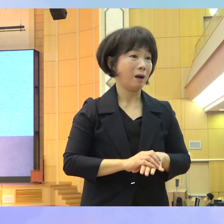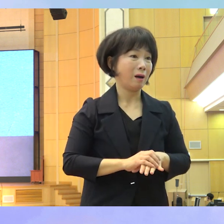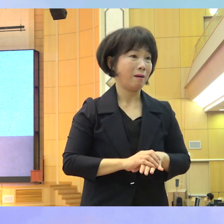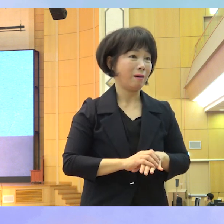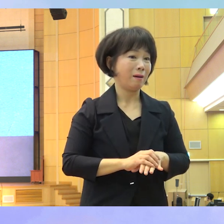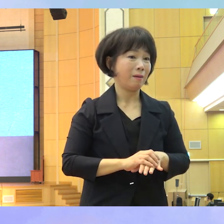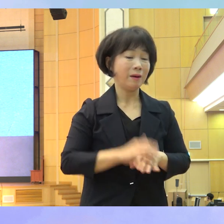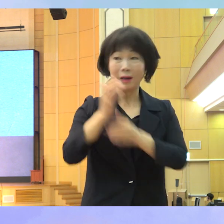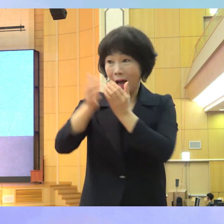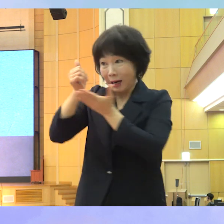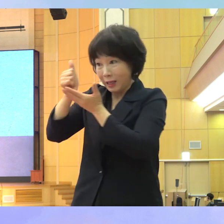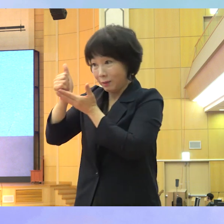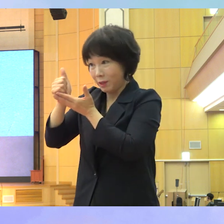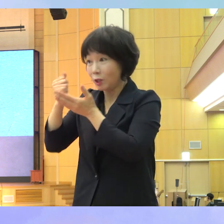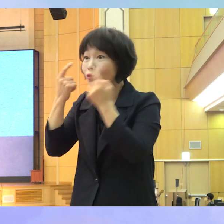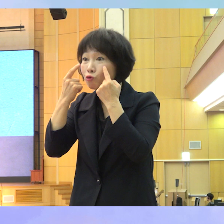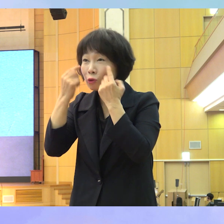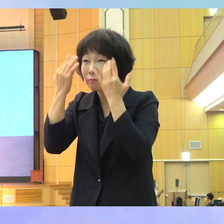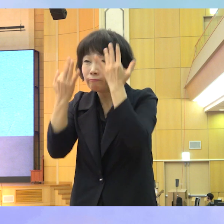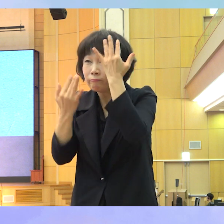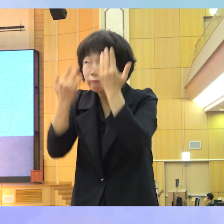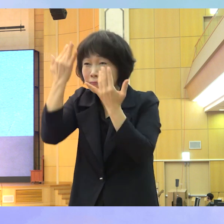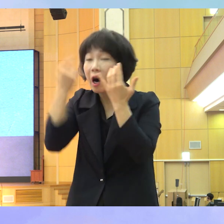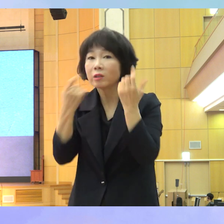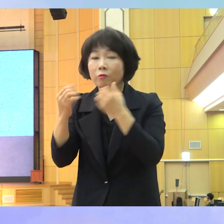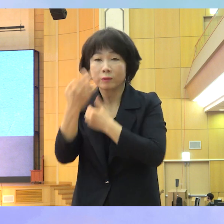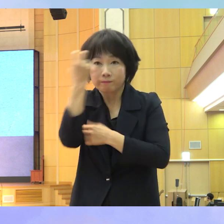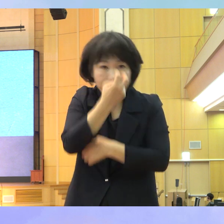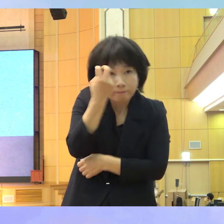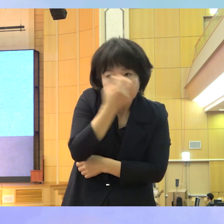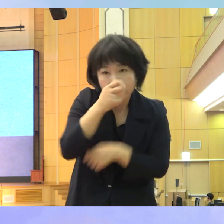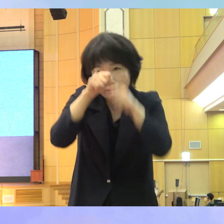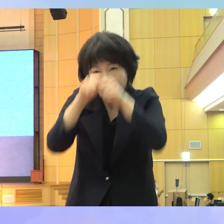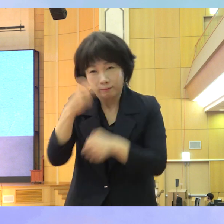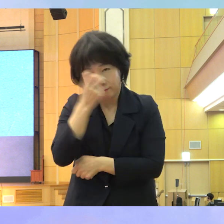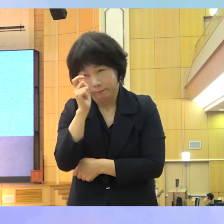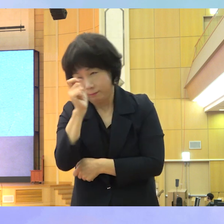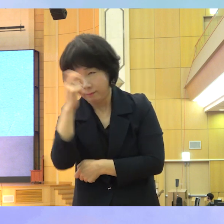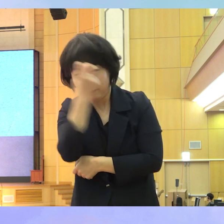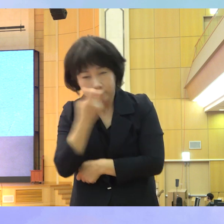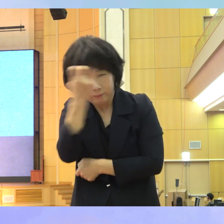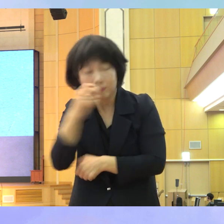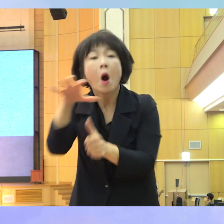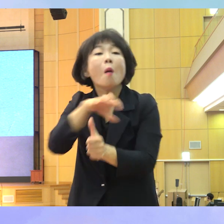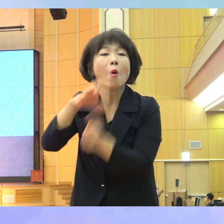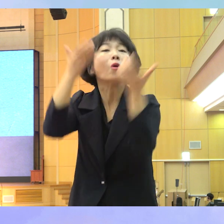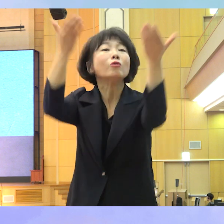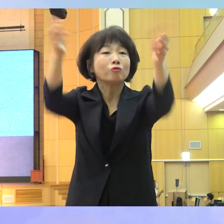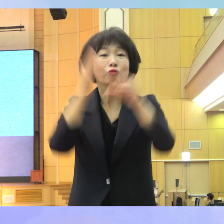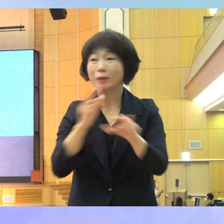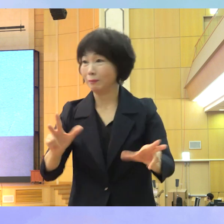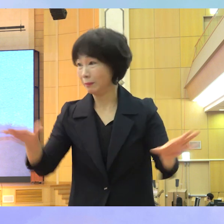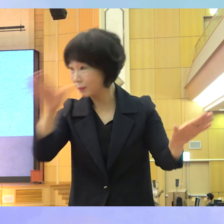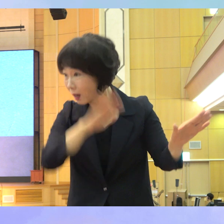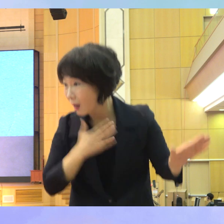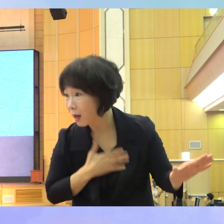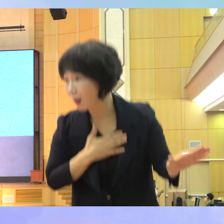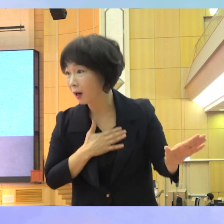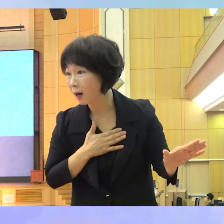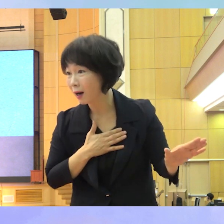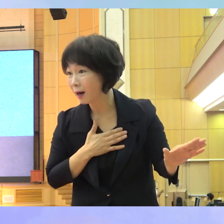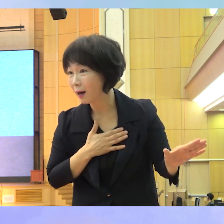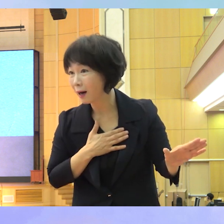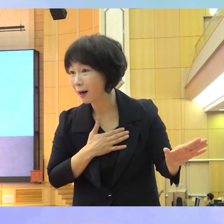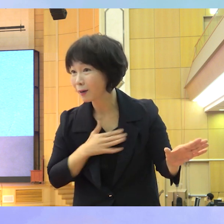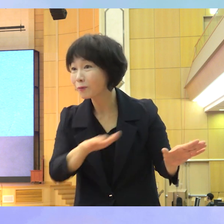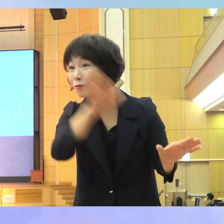하나님은 불꽃 같은 눈으로 우리를 지켜보고 계셨는데, 그리고 보호하고 계셨는데, 저녁에 와서